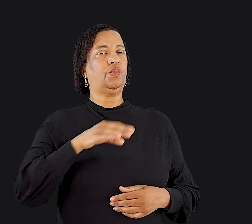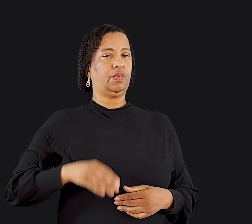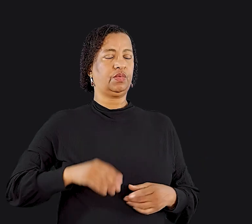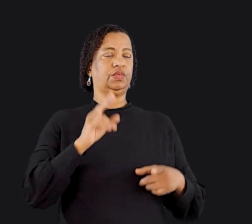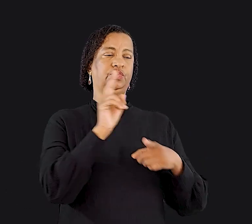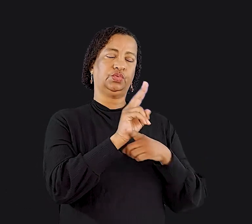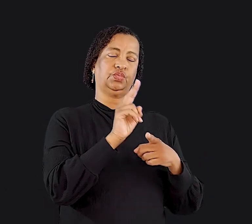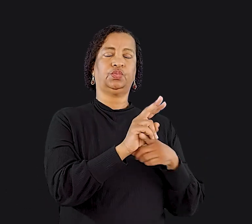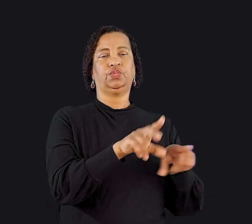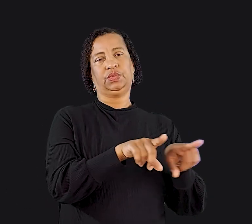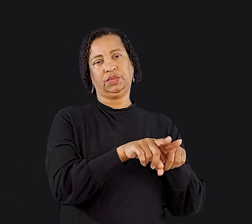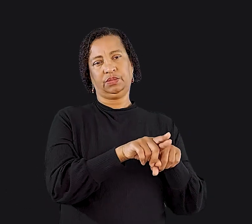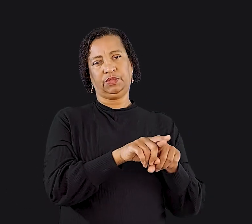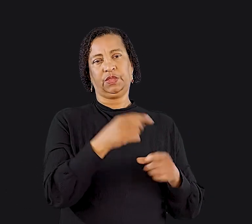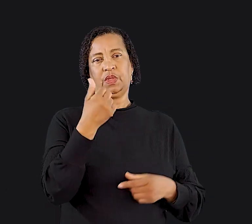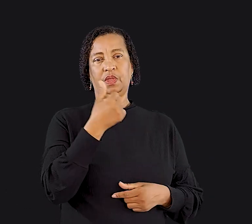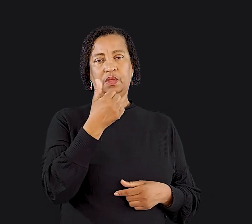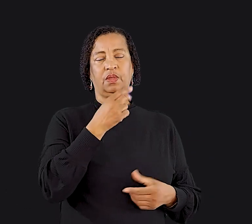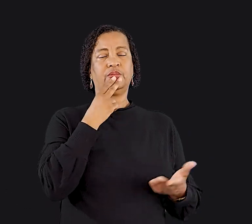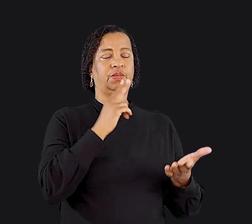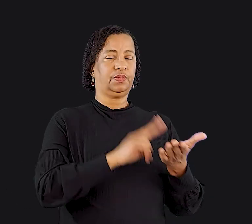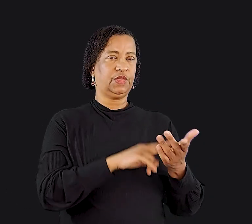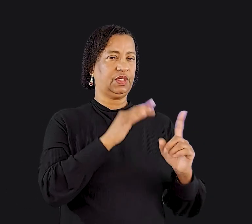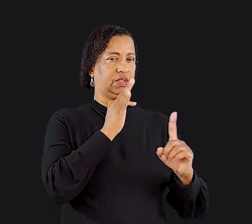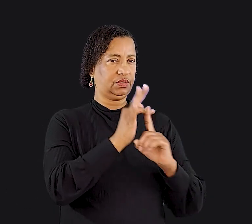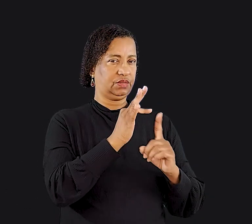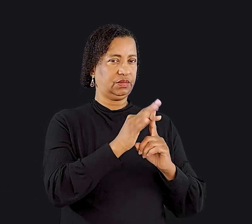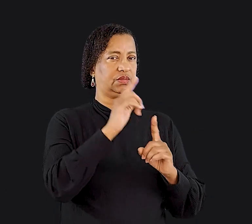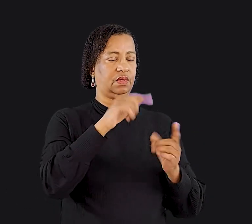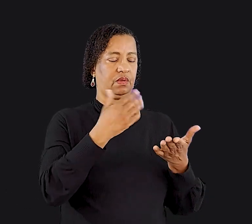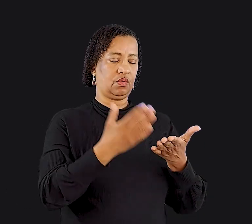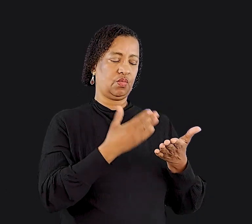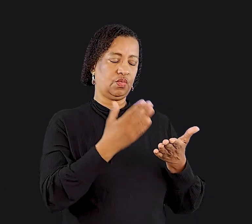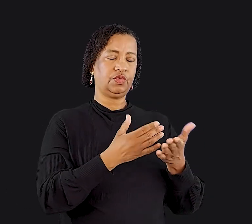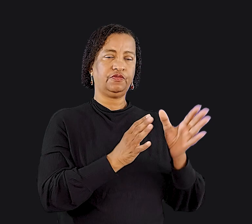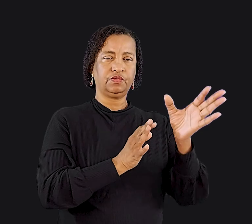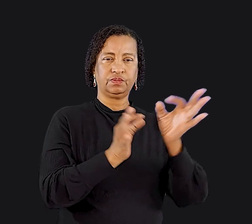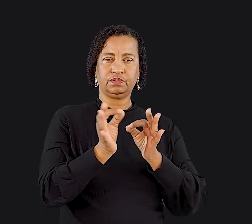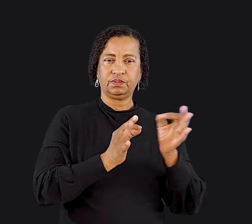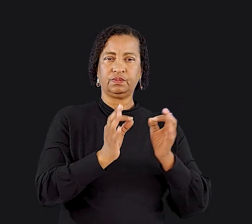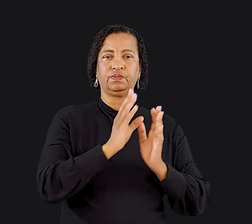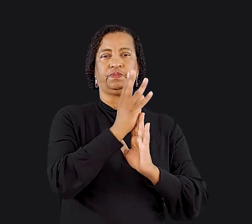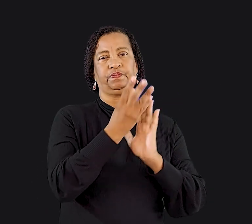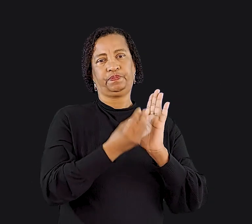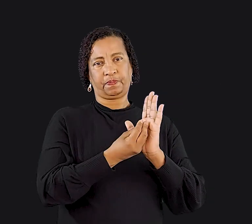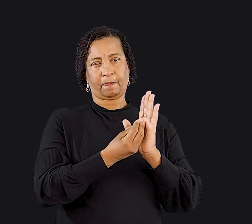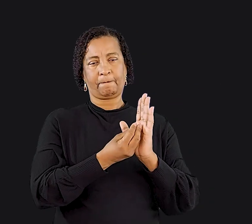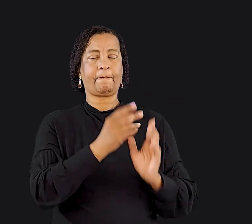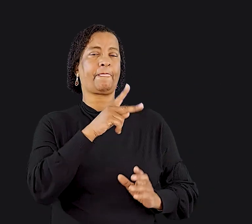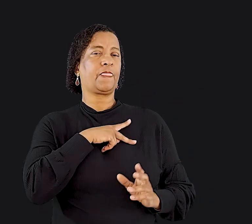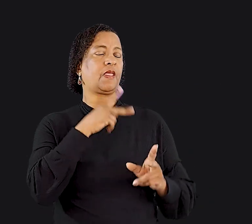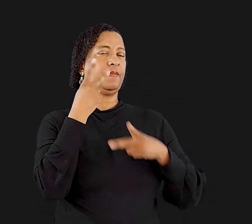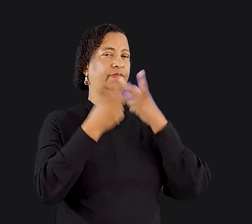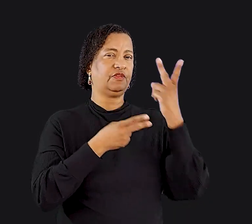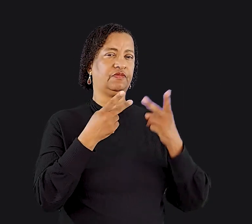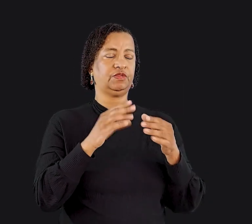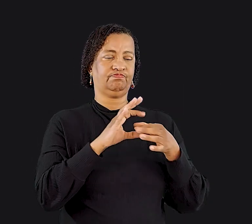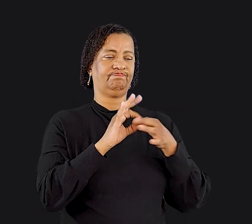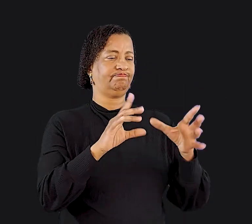a pastoreia. A primeira carta a Timóteo é um livro para a organização da igreja. Paulo diz, não permito